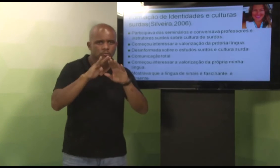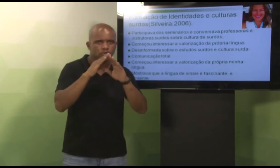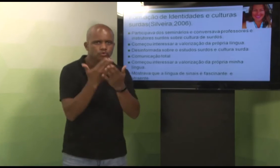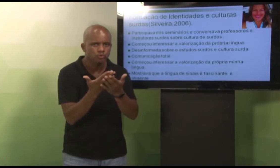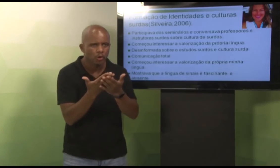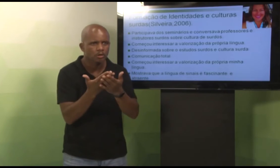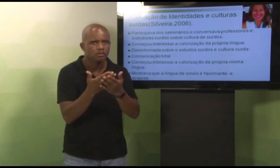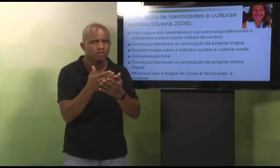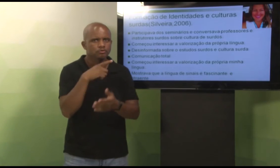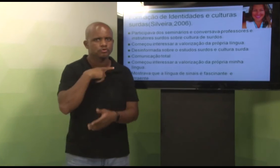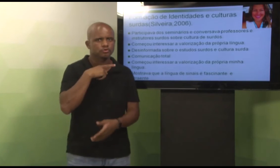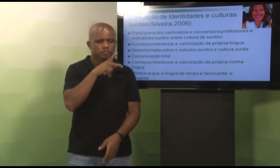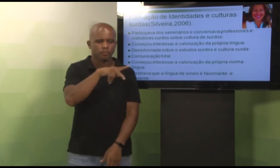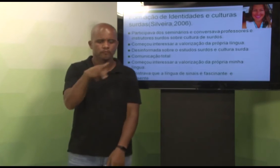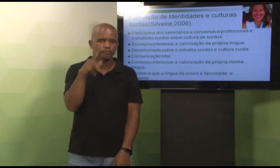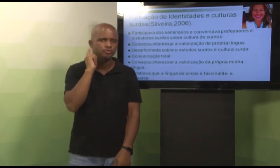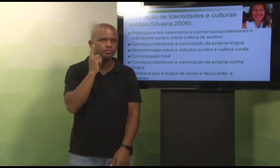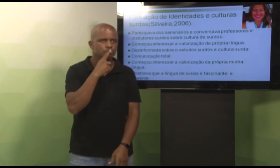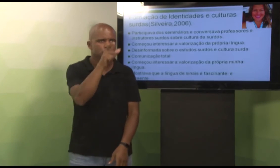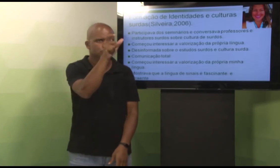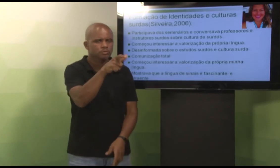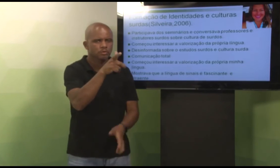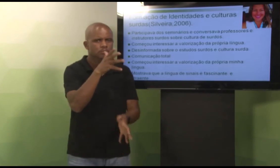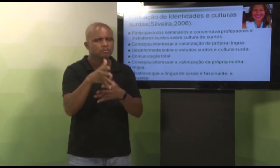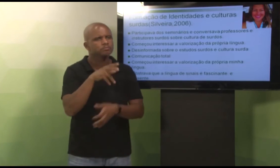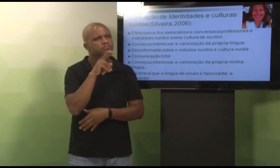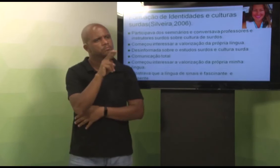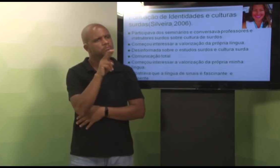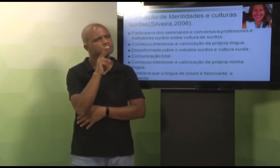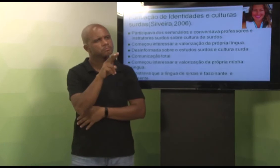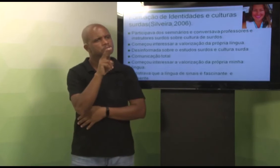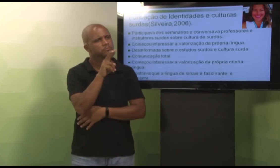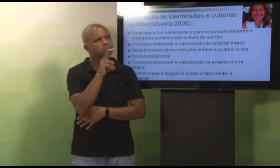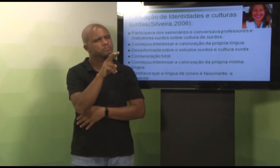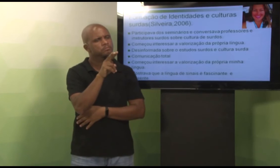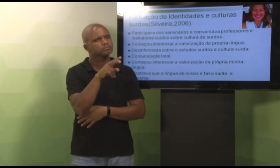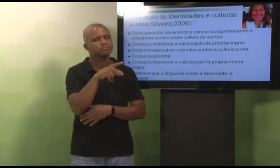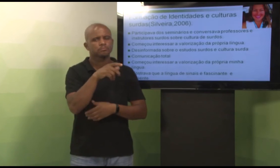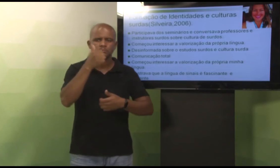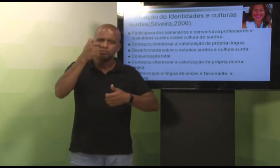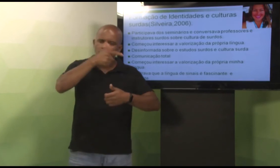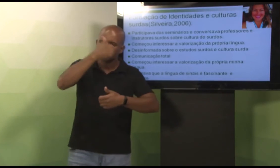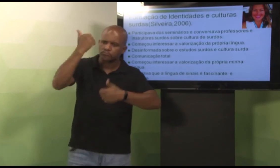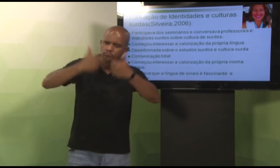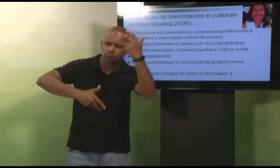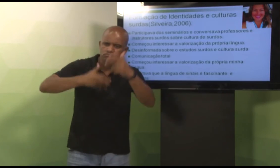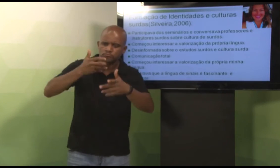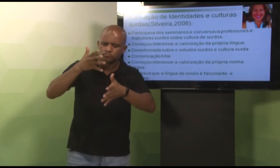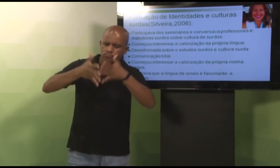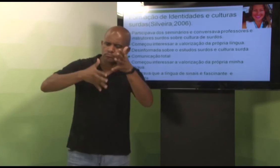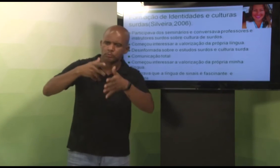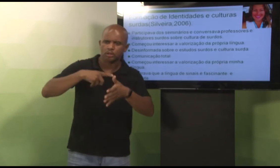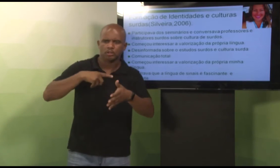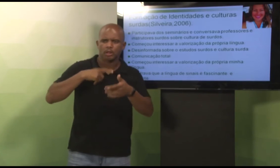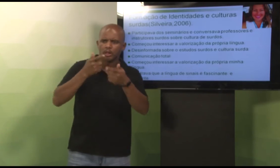não tinha uma estrutura definida, era um português sinalizado, até que ela adentrou o contexto